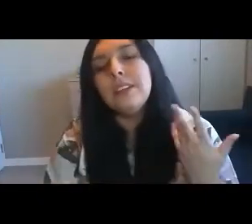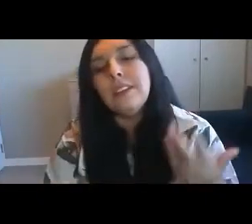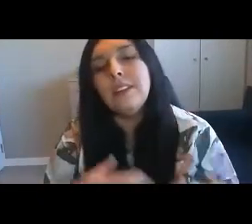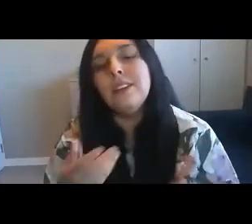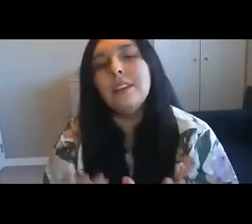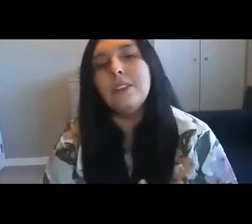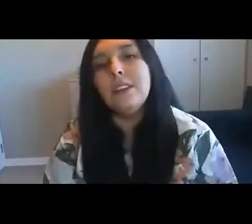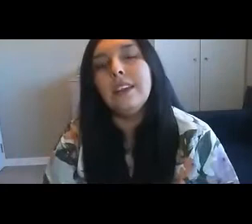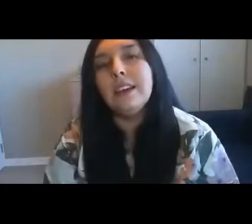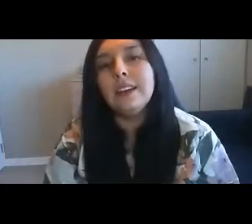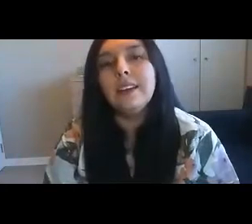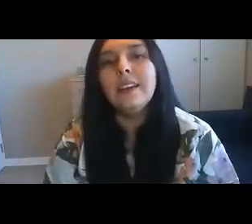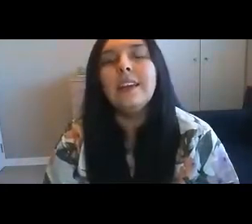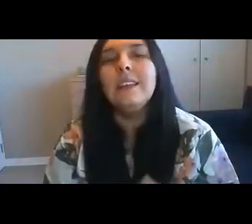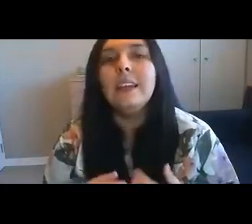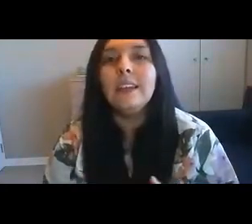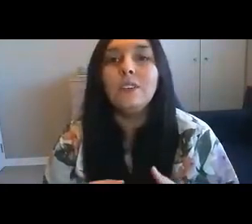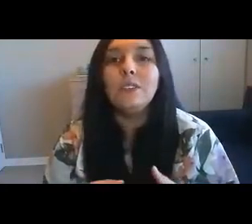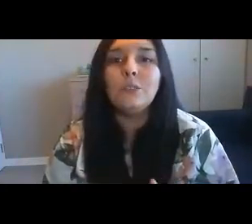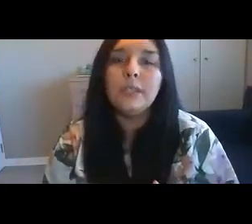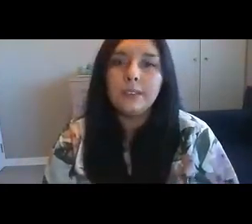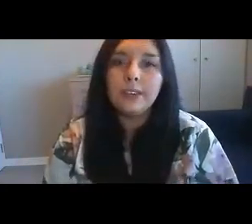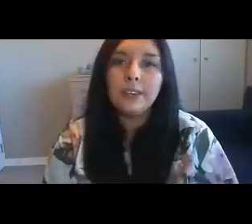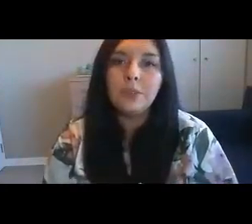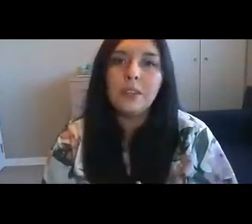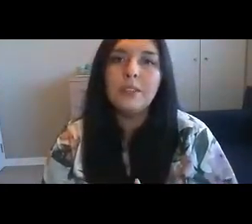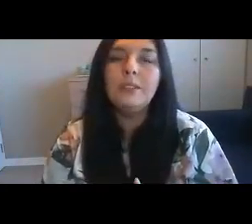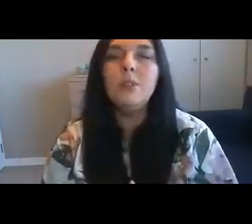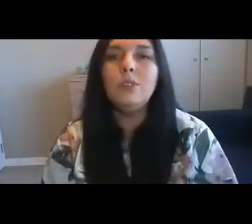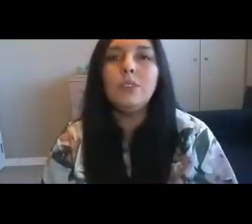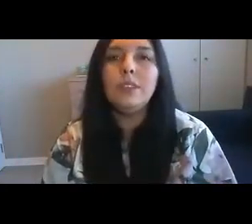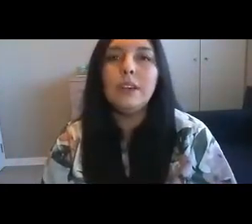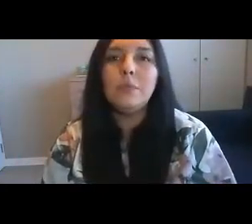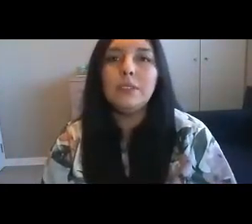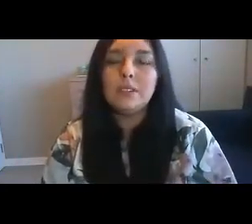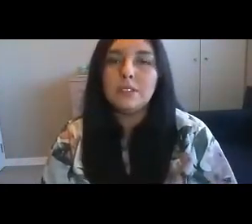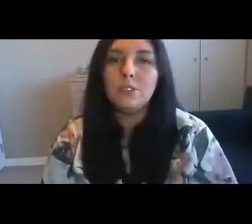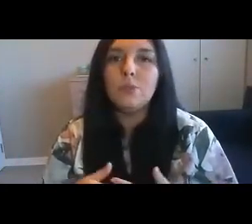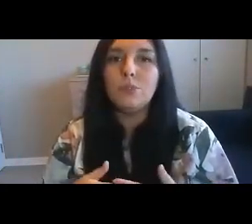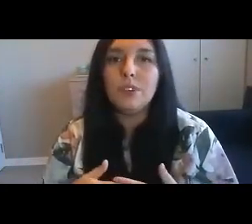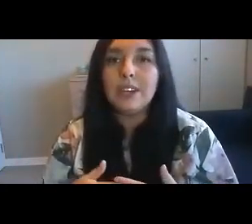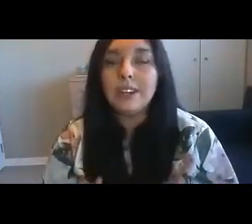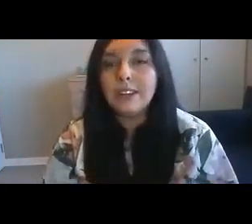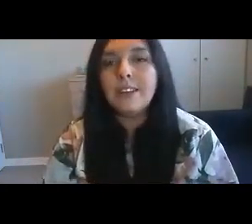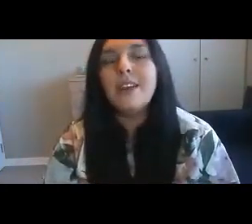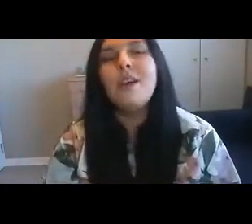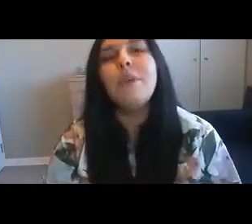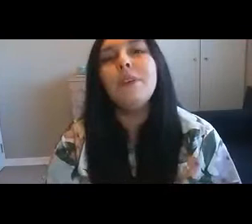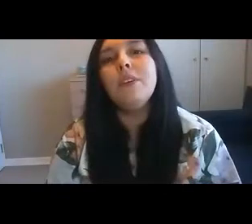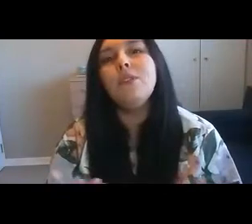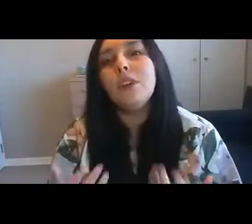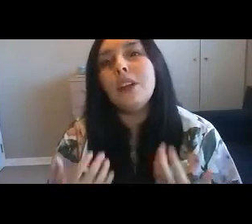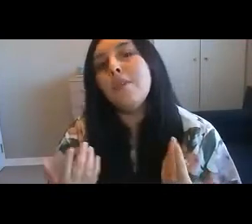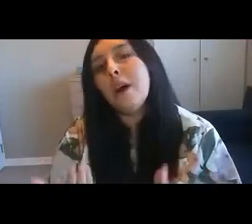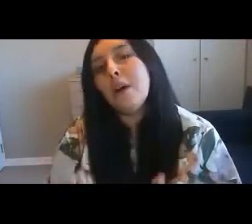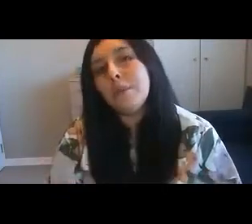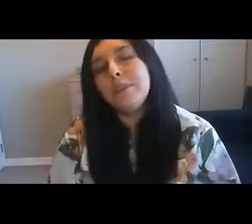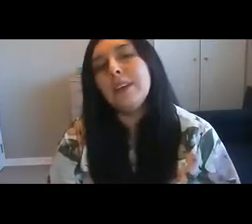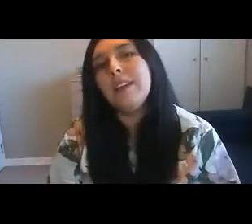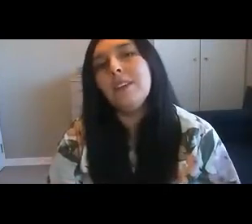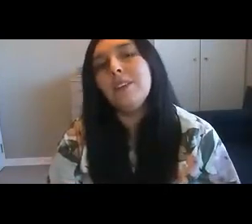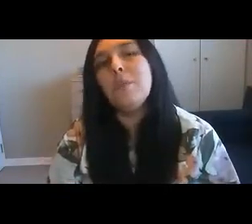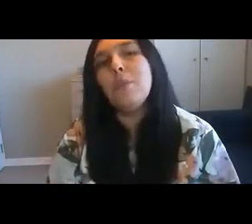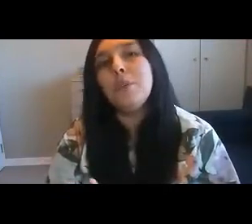los docentes y los directores de carrera tengan conocimiento que hay estudiantes en situación de discapacidad en sus carreras, pero que nosotros les vamos a